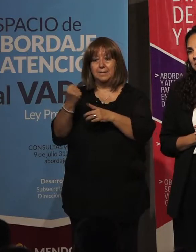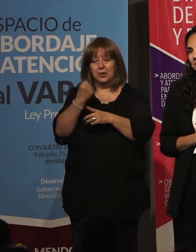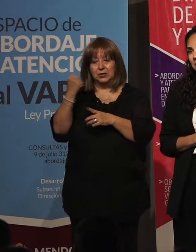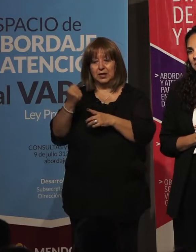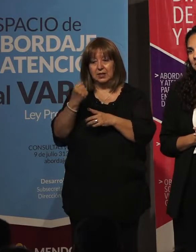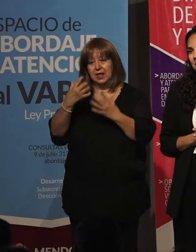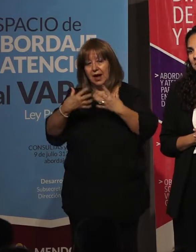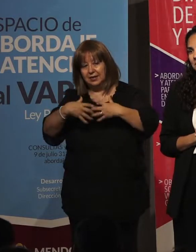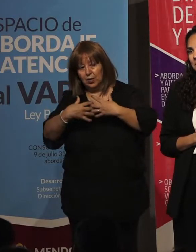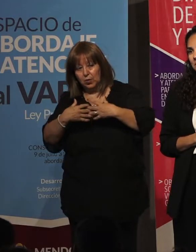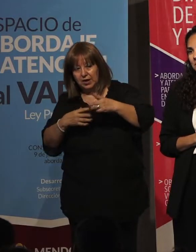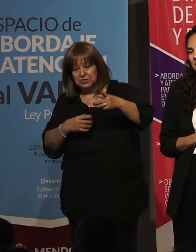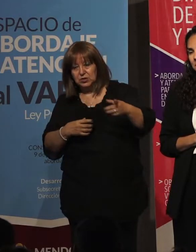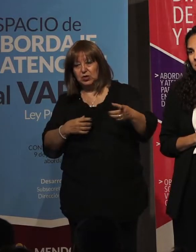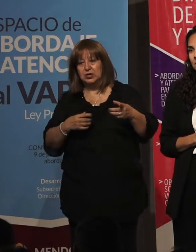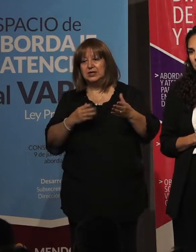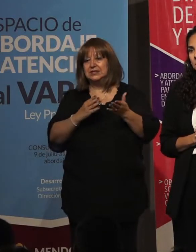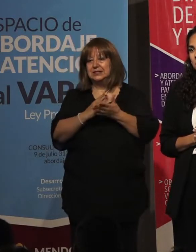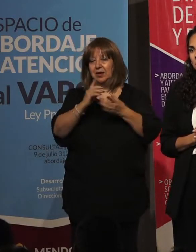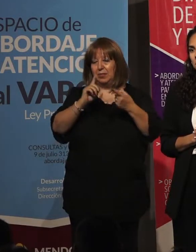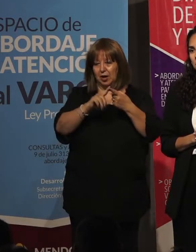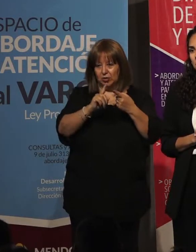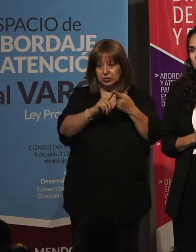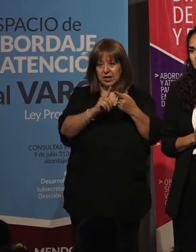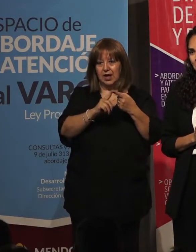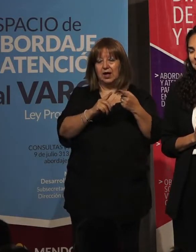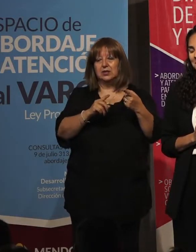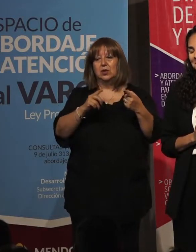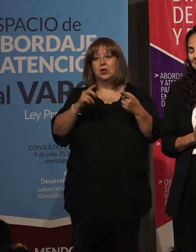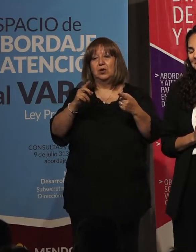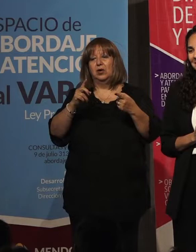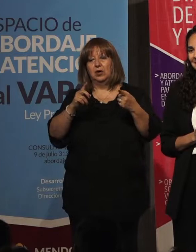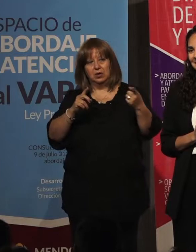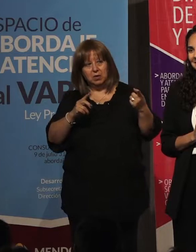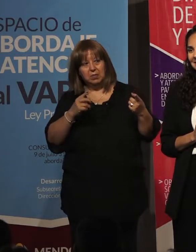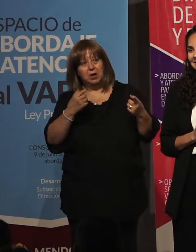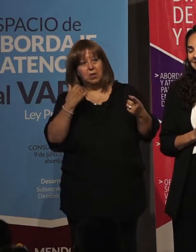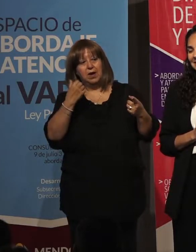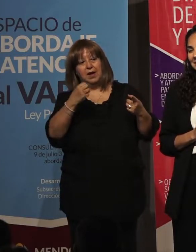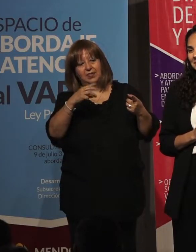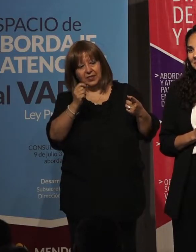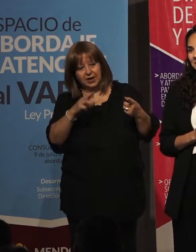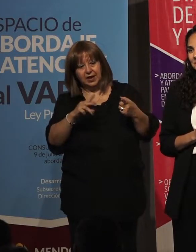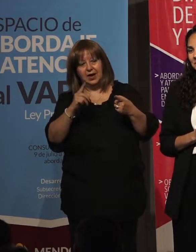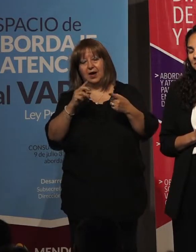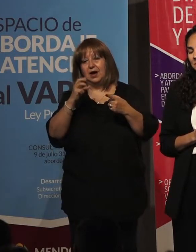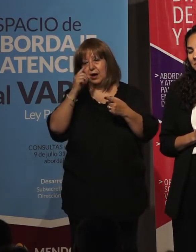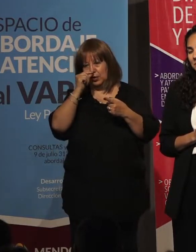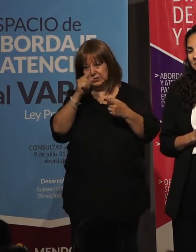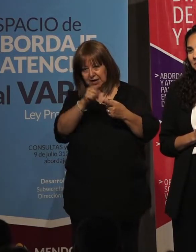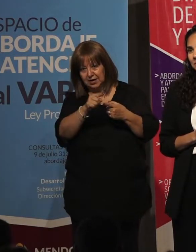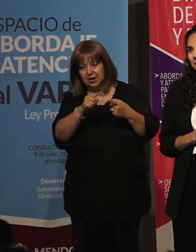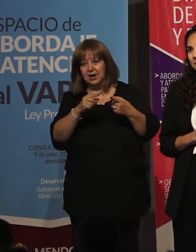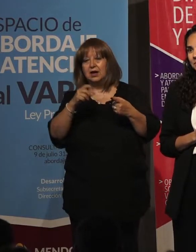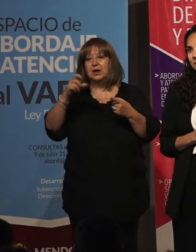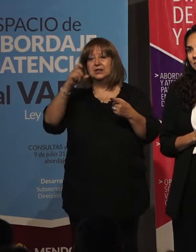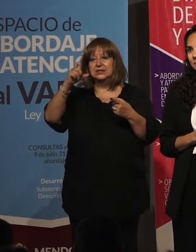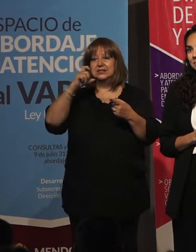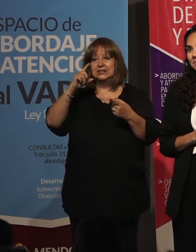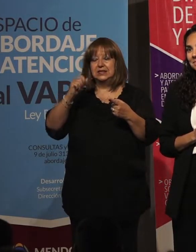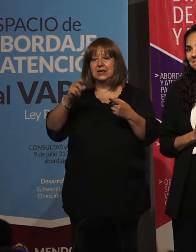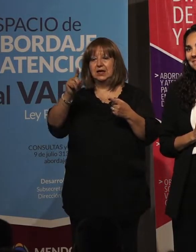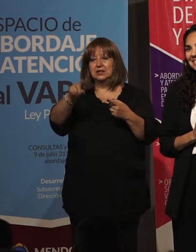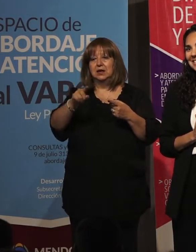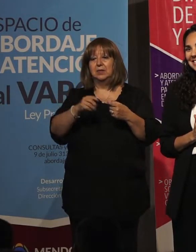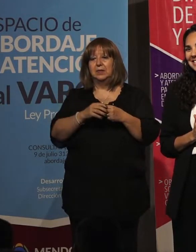seguir articulando, o sea, siempre estamos en contacto con Emiliana, con Roxana, bueno, con vos, Andrés, y con Cecilia.